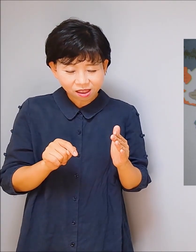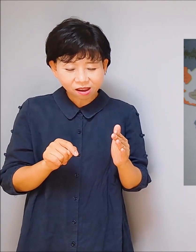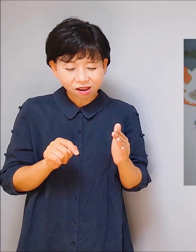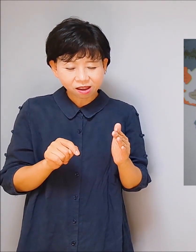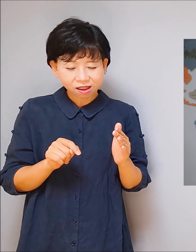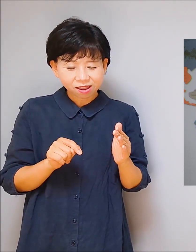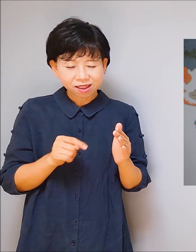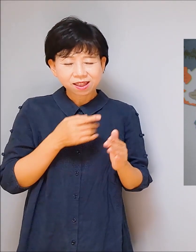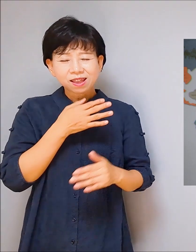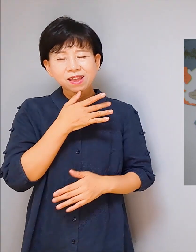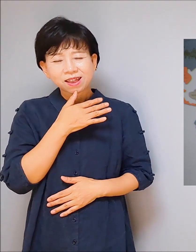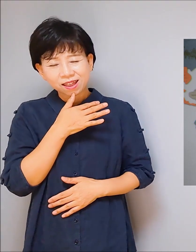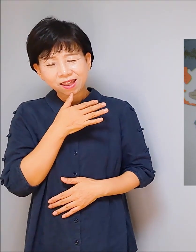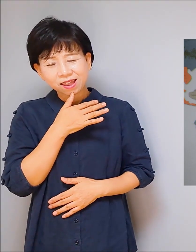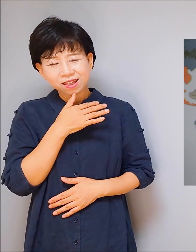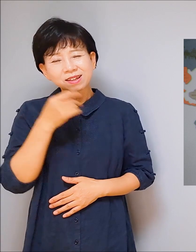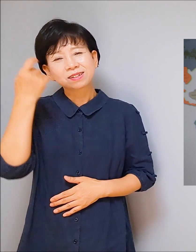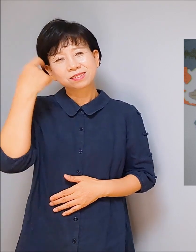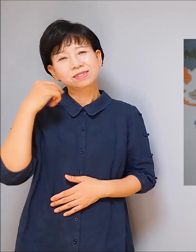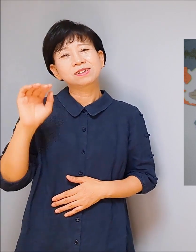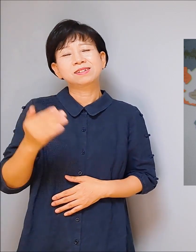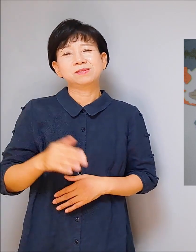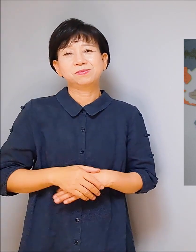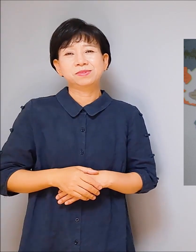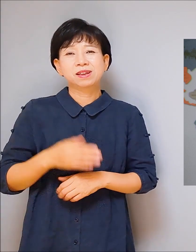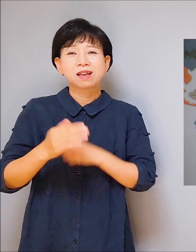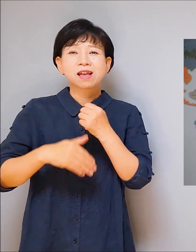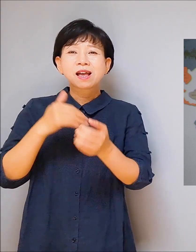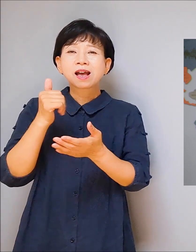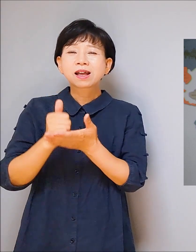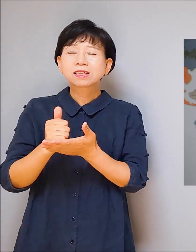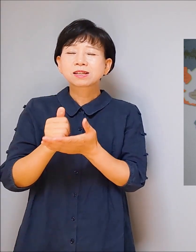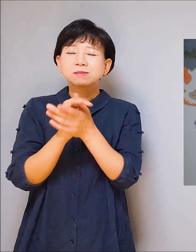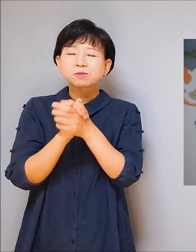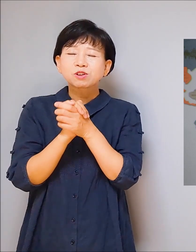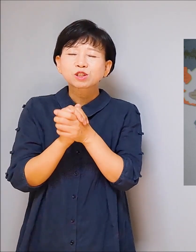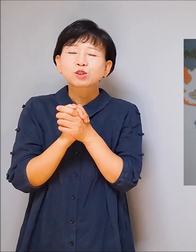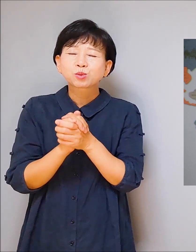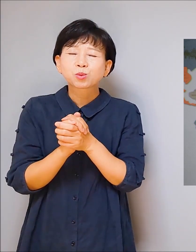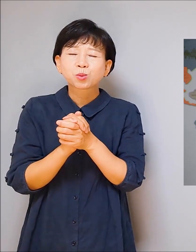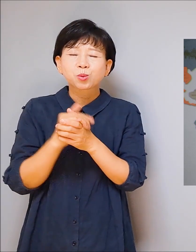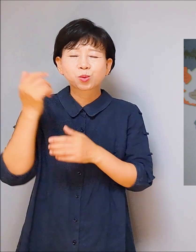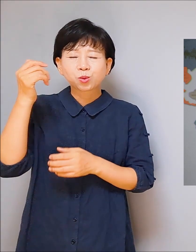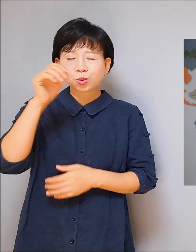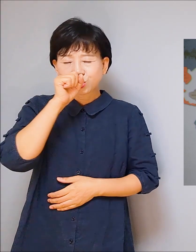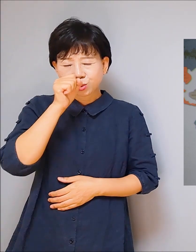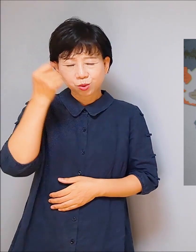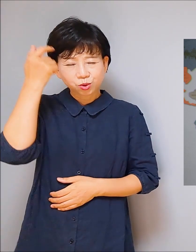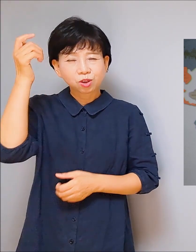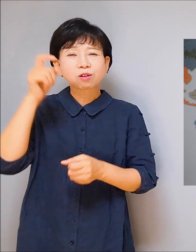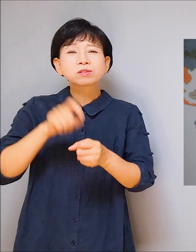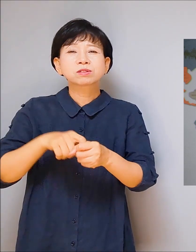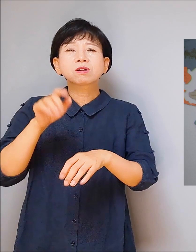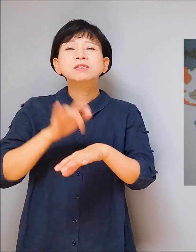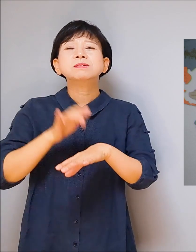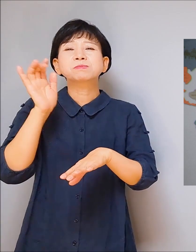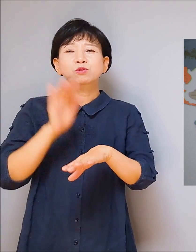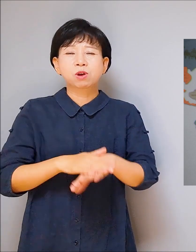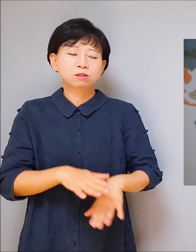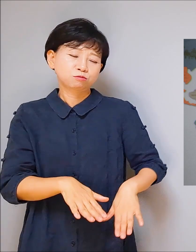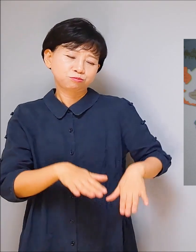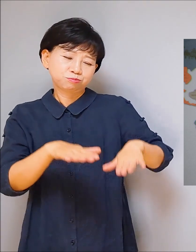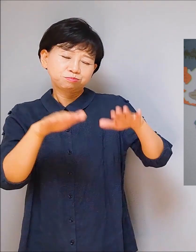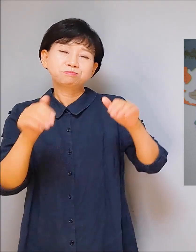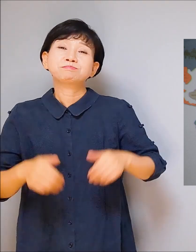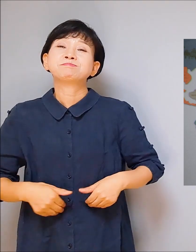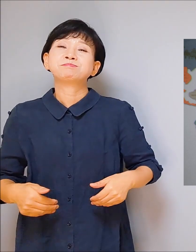거예요. 하나님께 기도하는 좋은 영적 습관을 또한 놓치지 마시기 바랍니다. 우리 믿음의